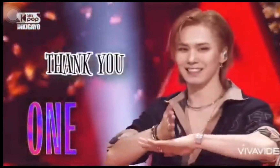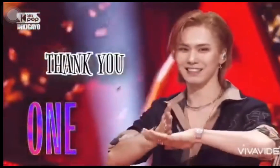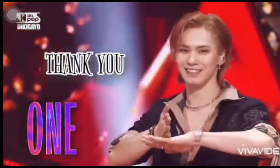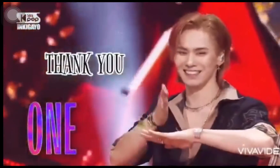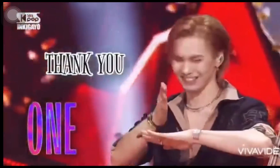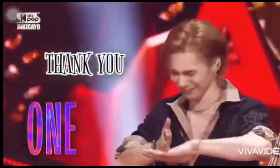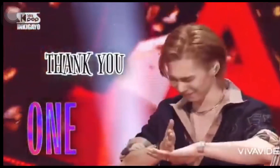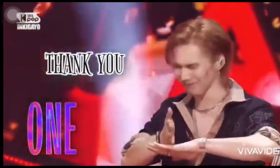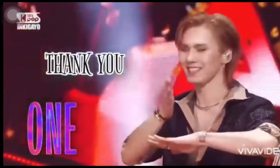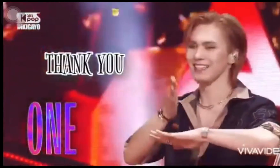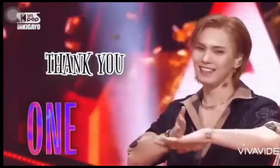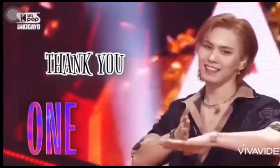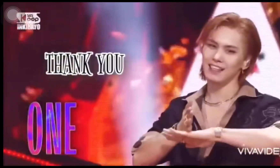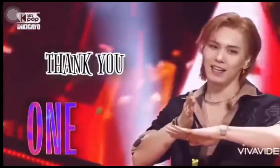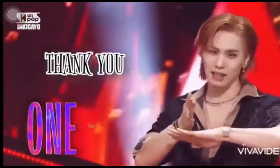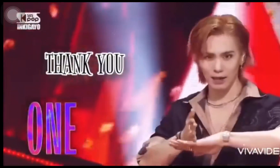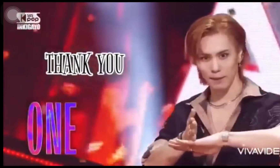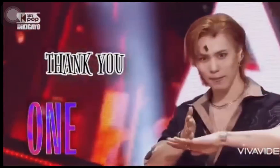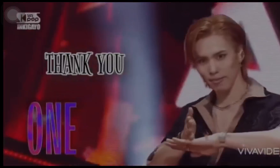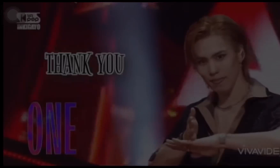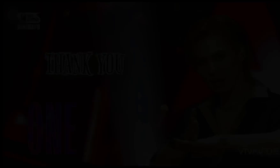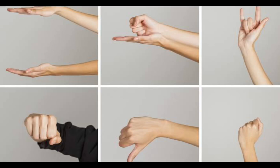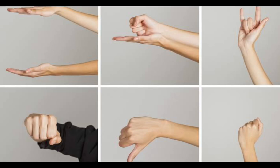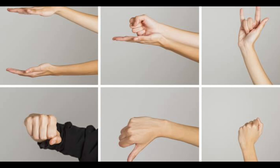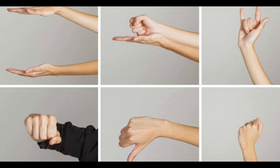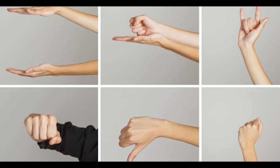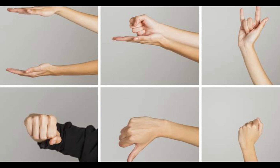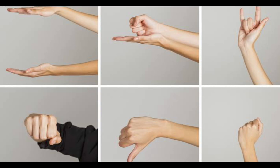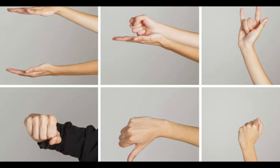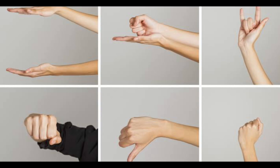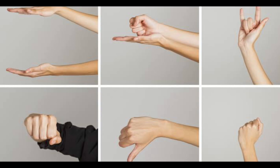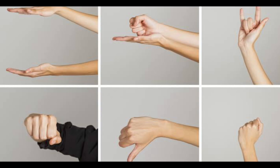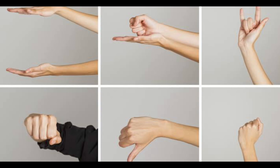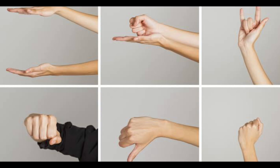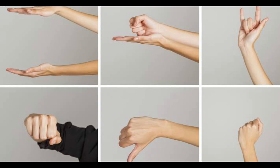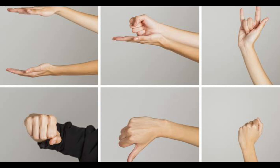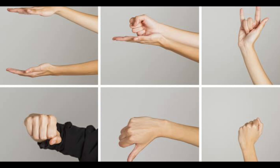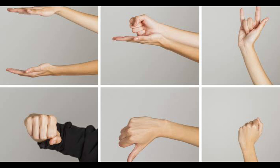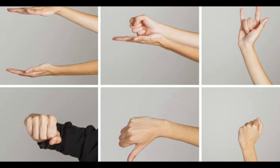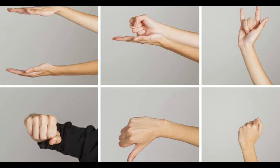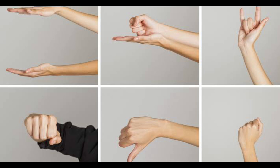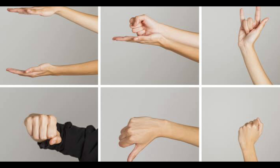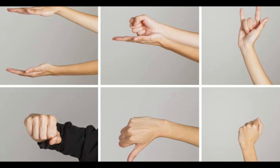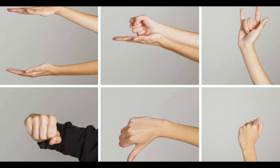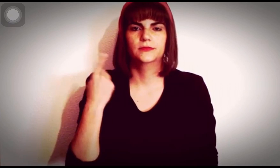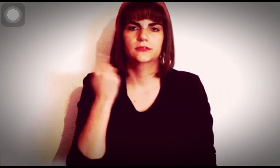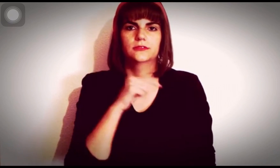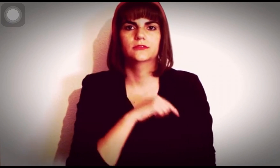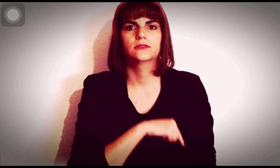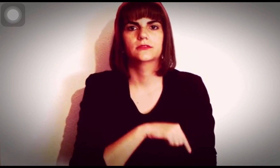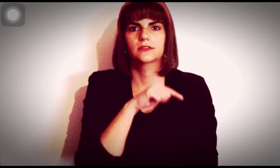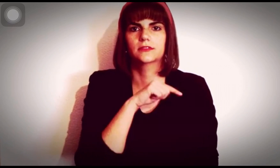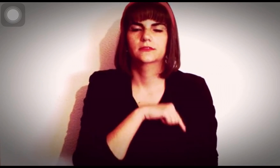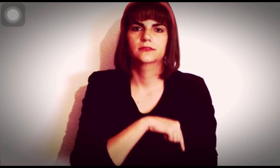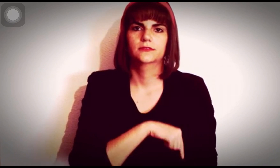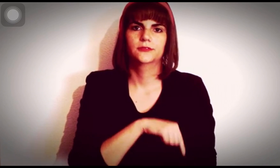la manera de comunicarnos entre la sociedad, sin la necesidad de excluir a alguien por su problema de habla